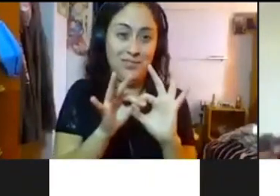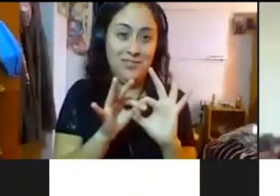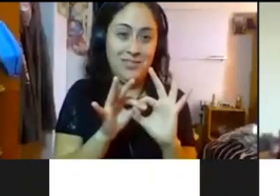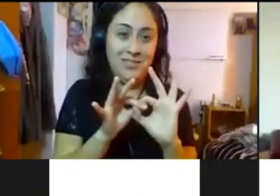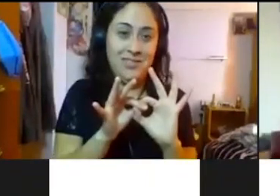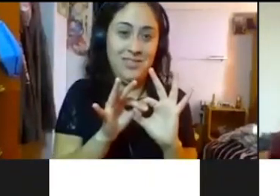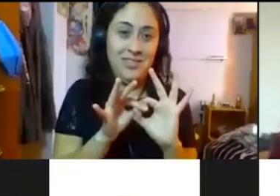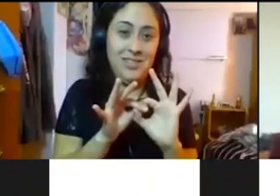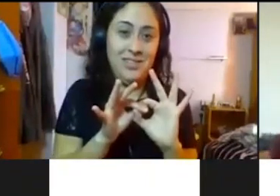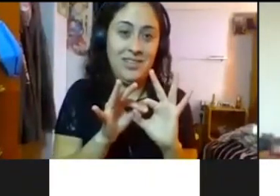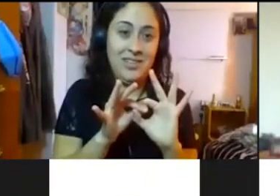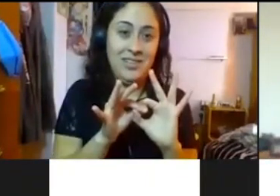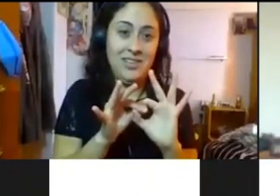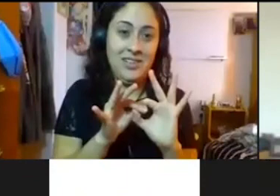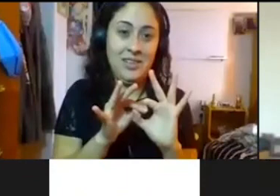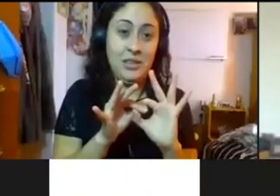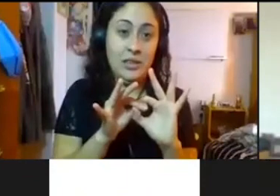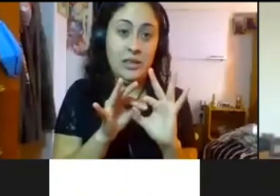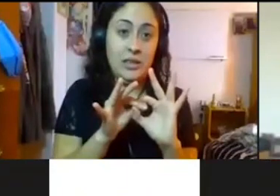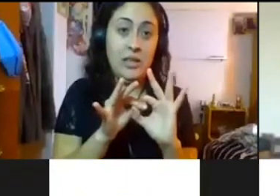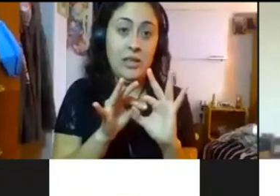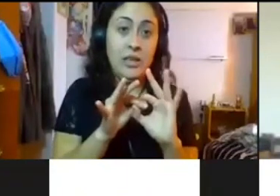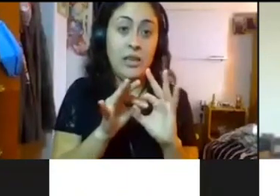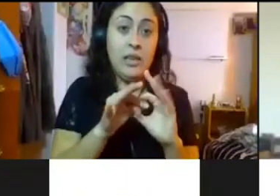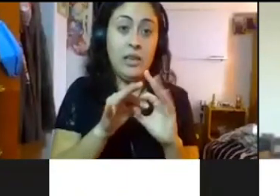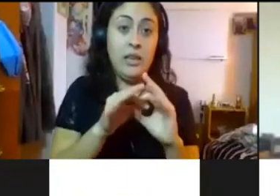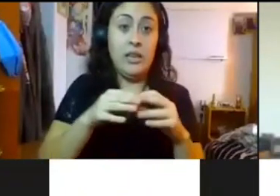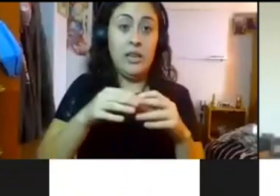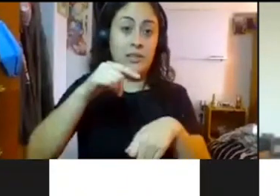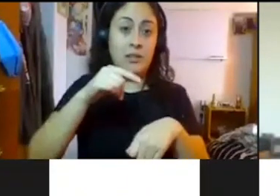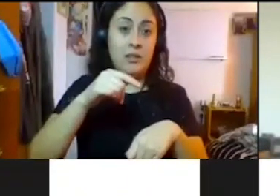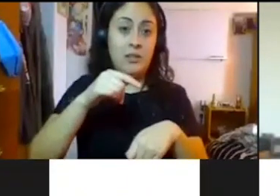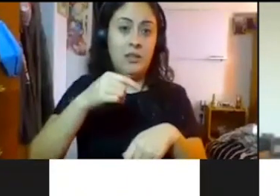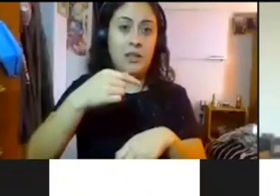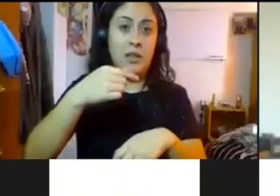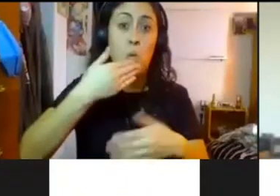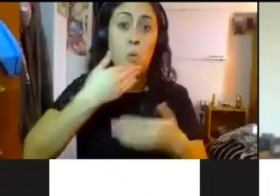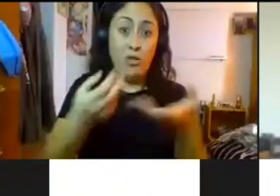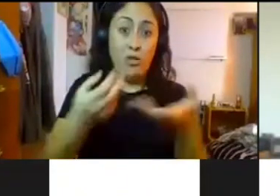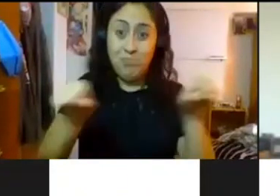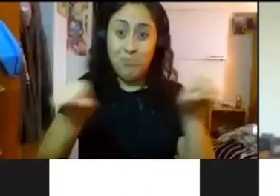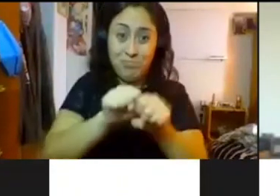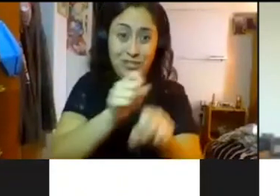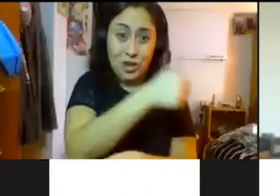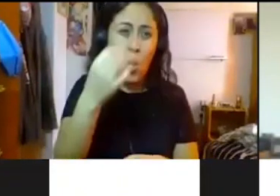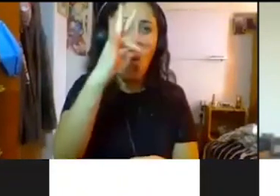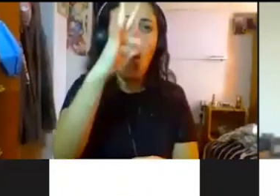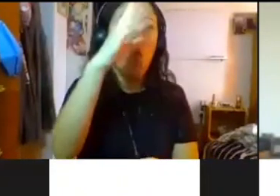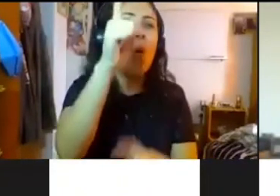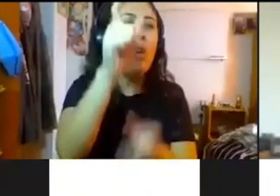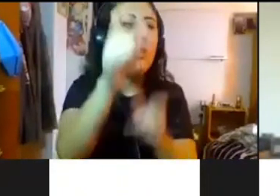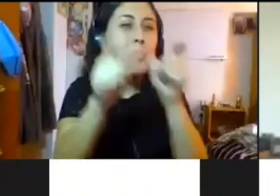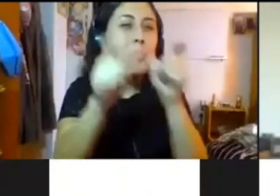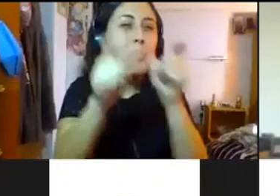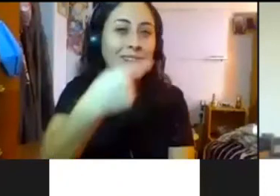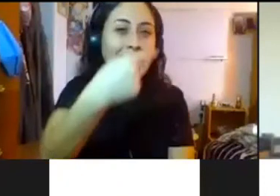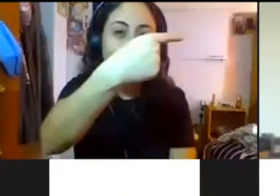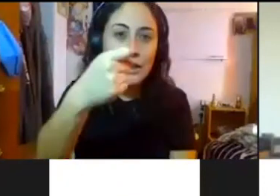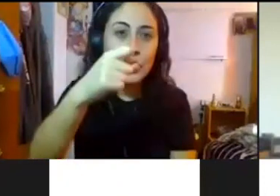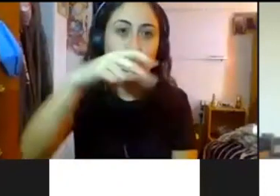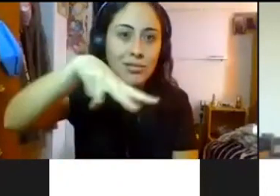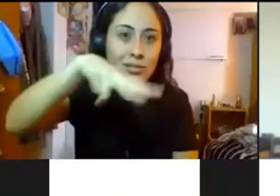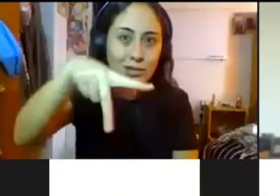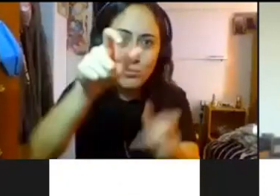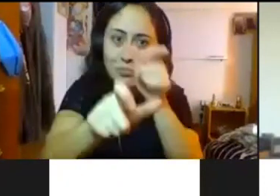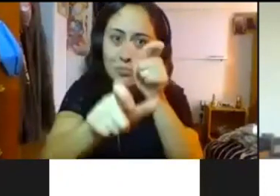Fuimos, en nuestro punto máximo, fuimos 118 personas en este conversatorio. Así